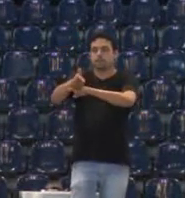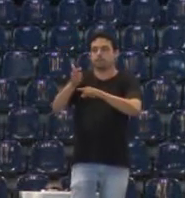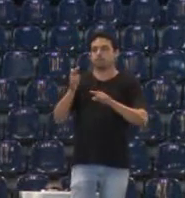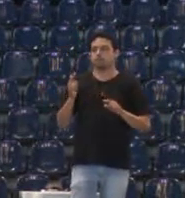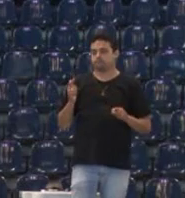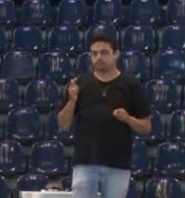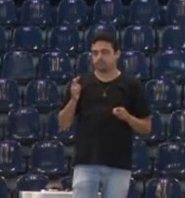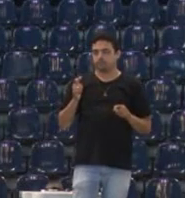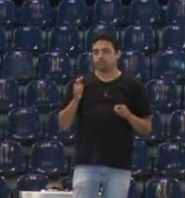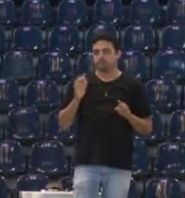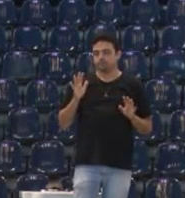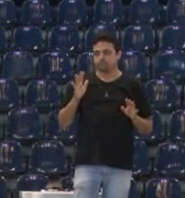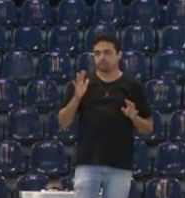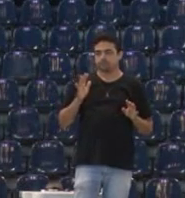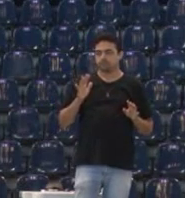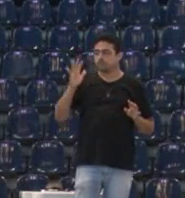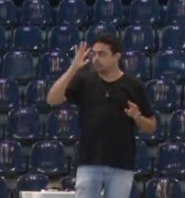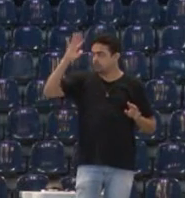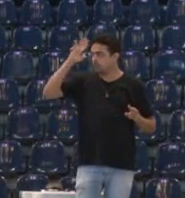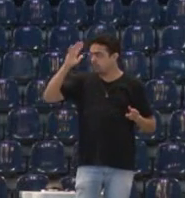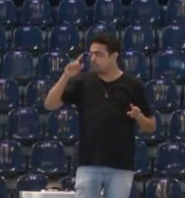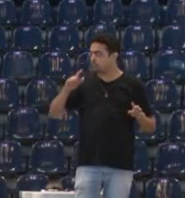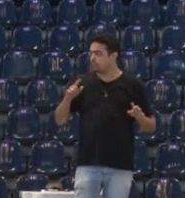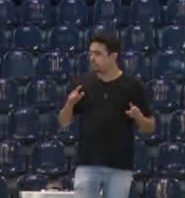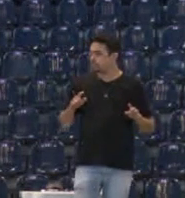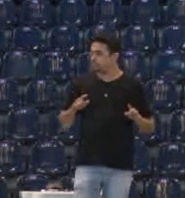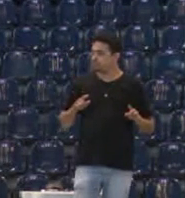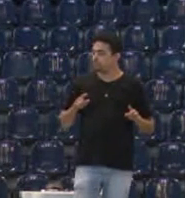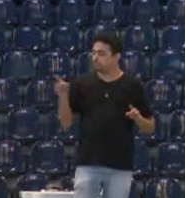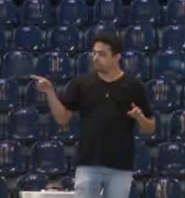imagem a uma placa